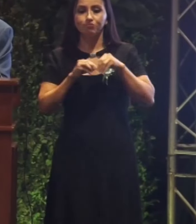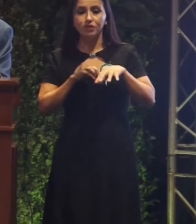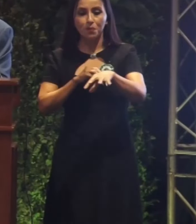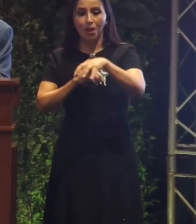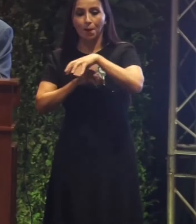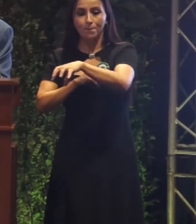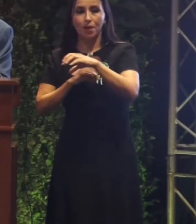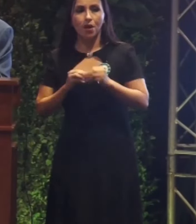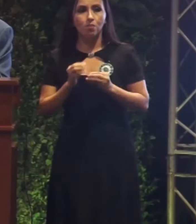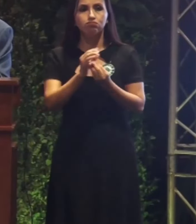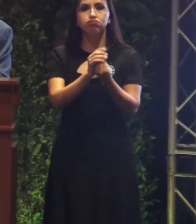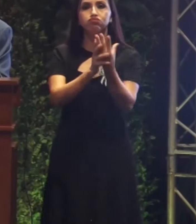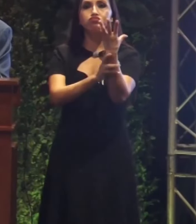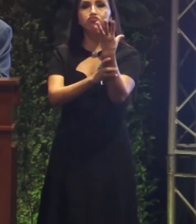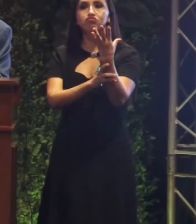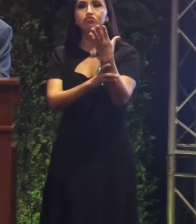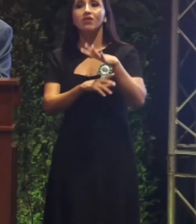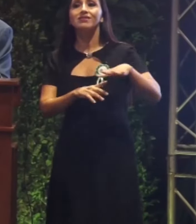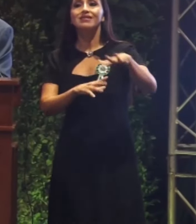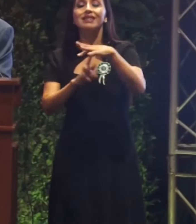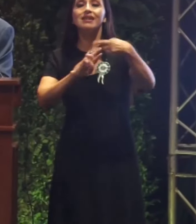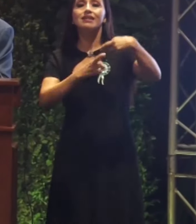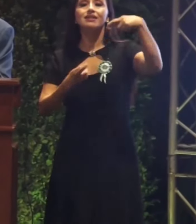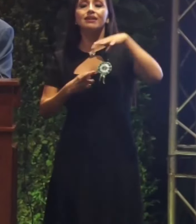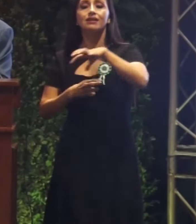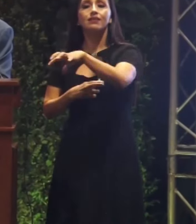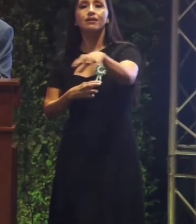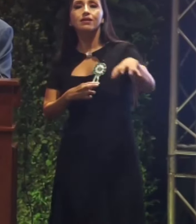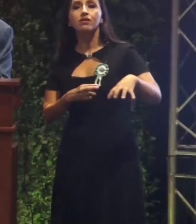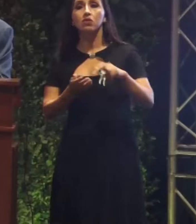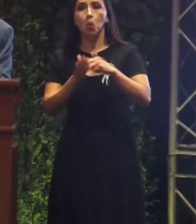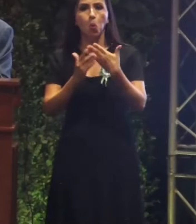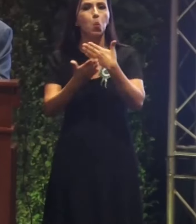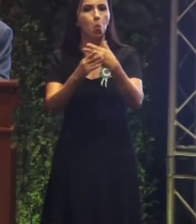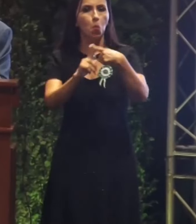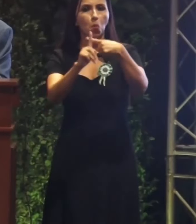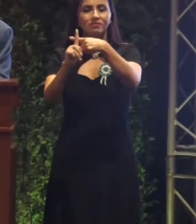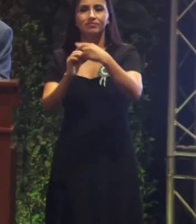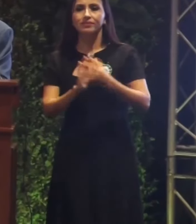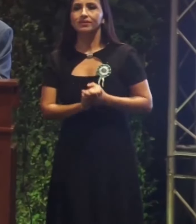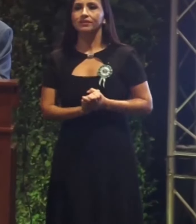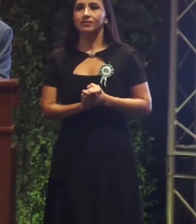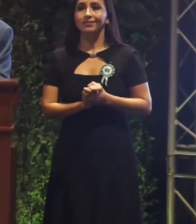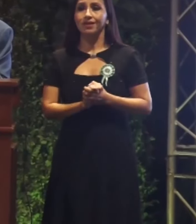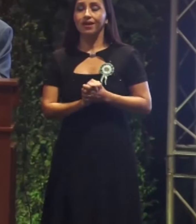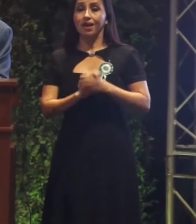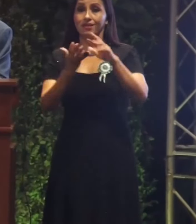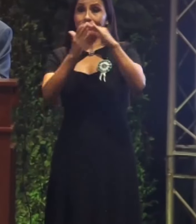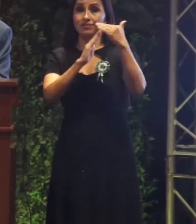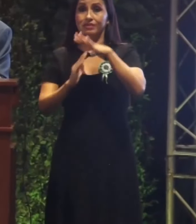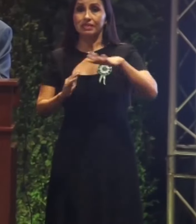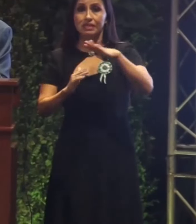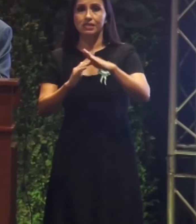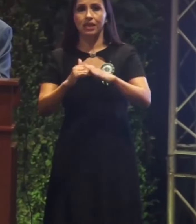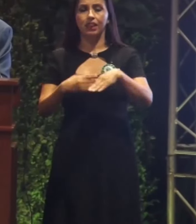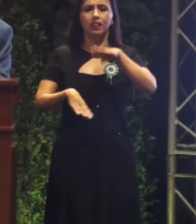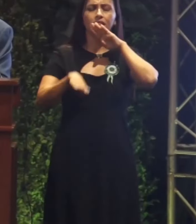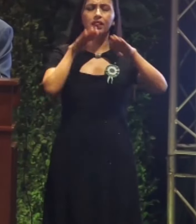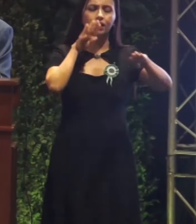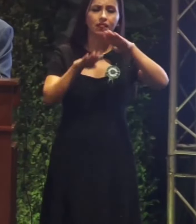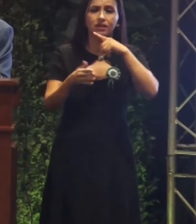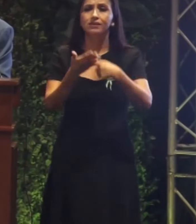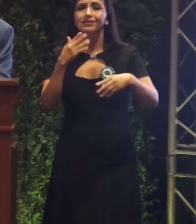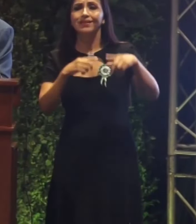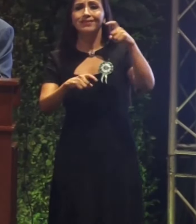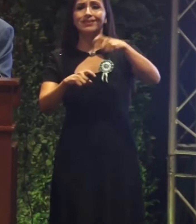metropolización y el impulso a las potencialidades macroregionales que andan a buen paso. A nivel ciudad, nos atropellan la